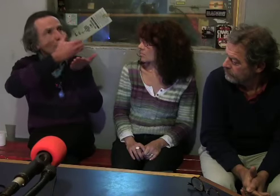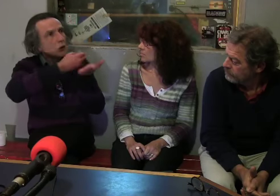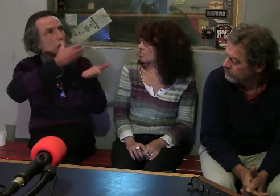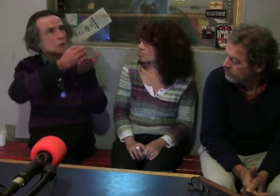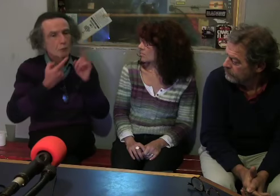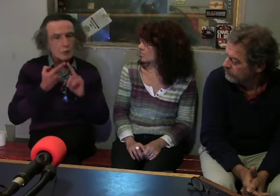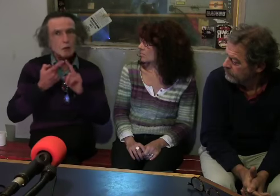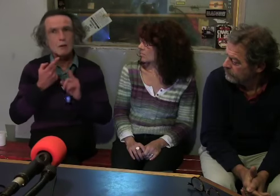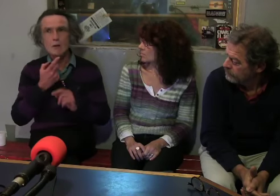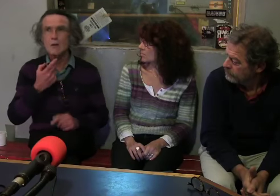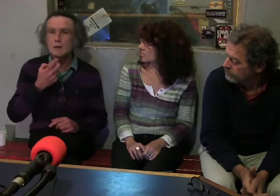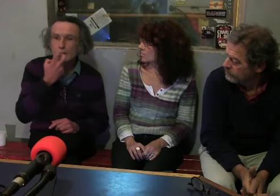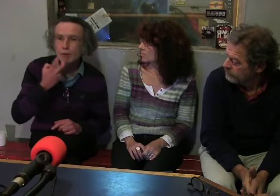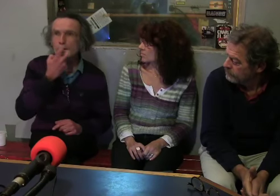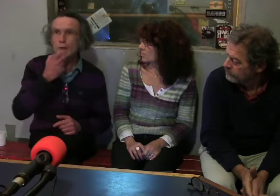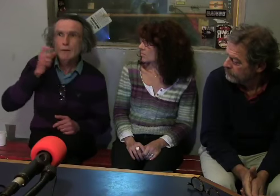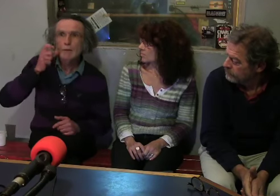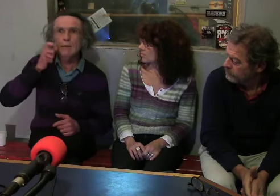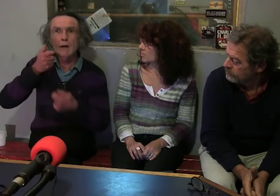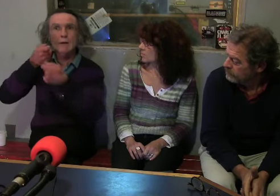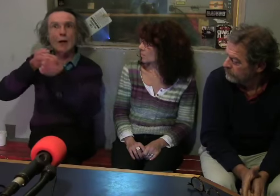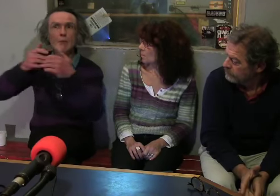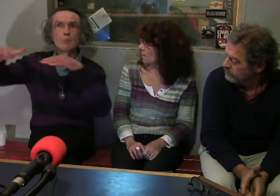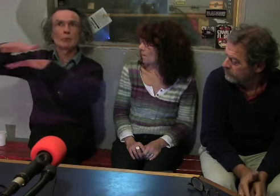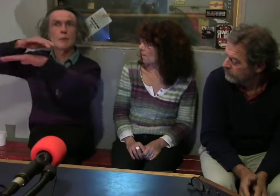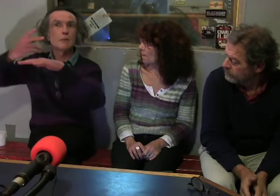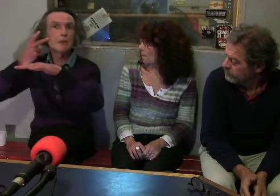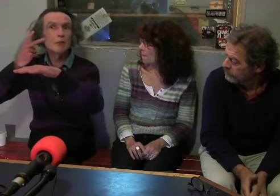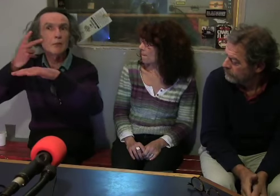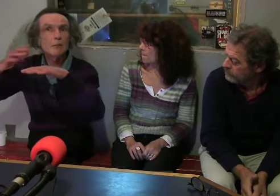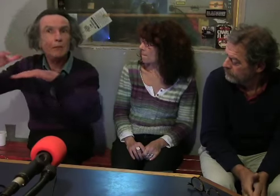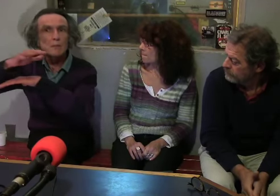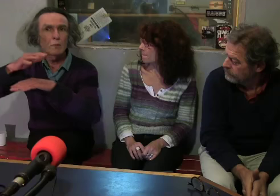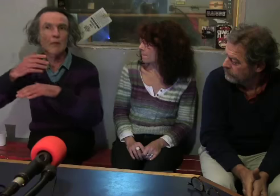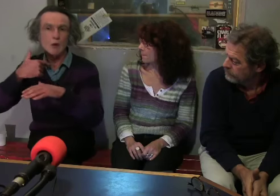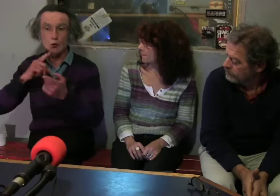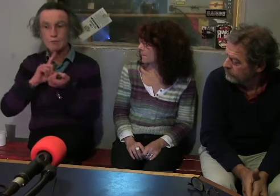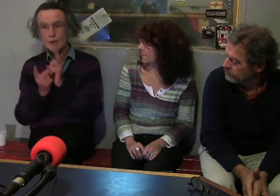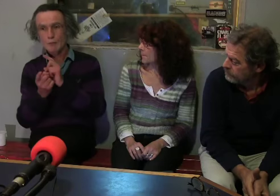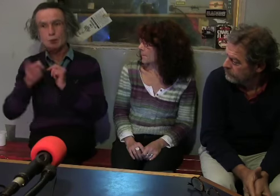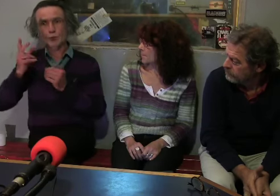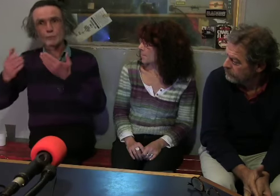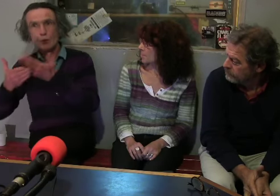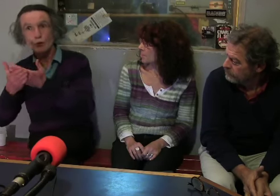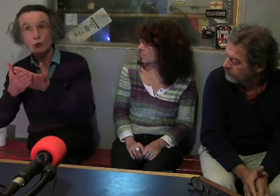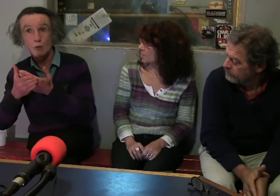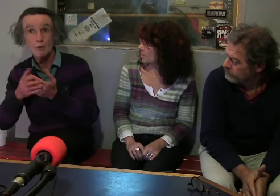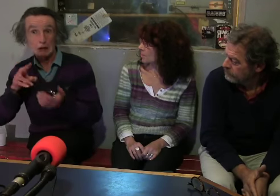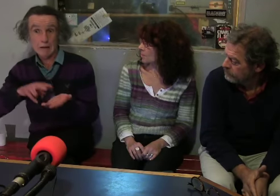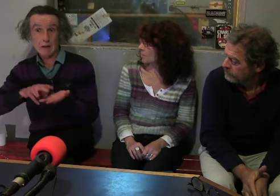notre éducation, quand on était petit, on nous disait c'est important que vous parliez pour vous adapter au monde des entendants. Et vous allez vous